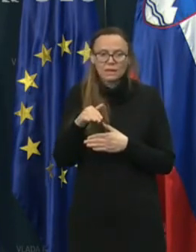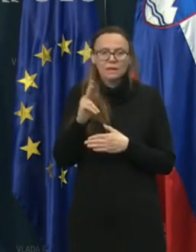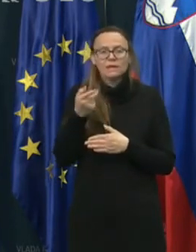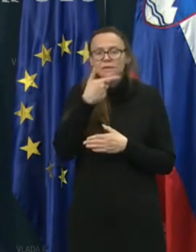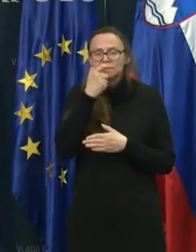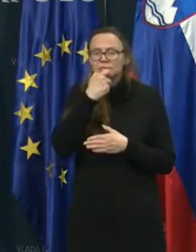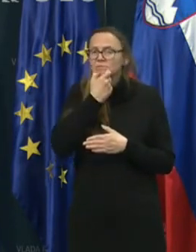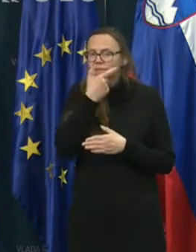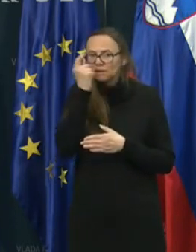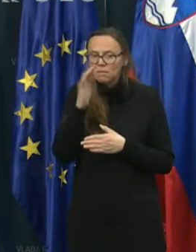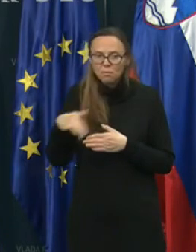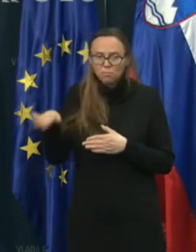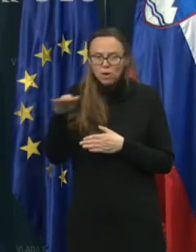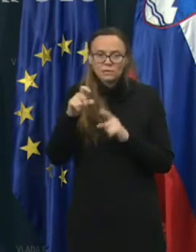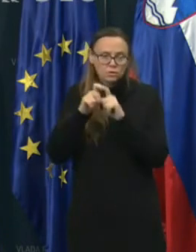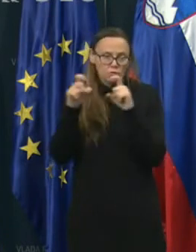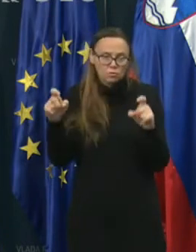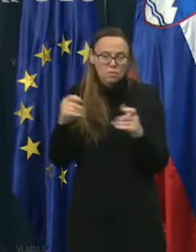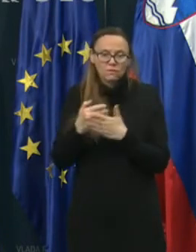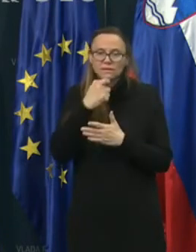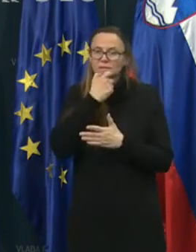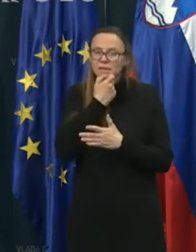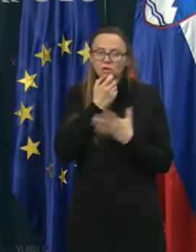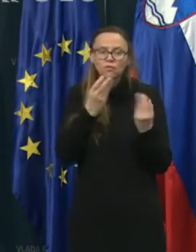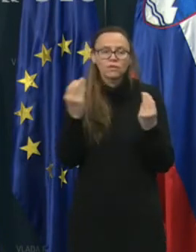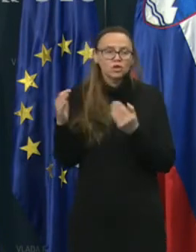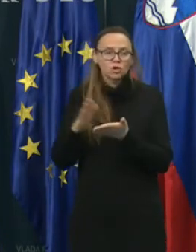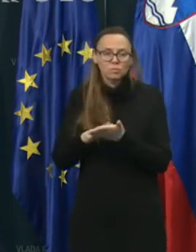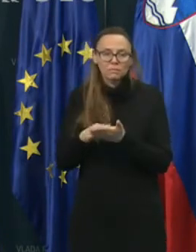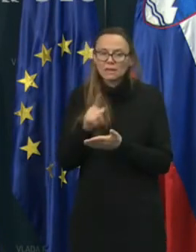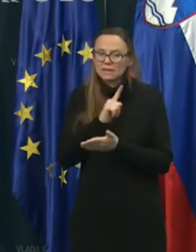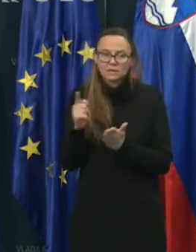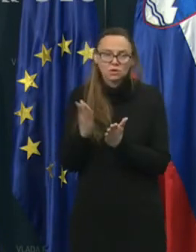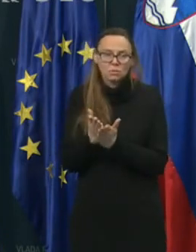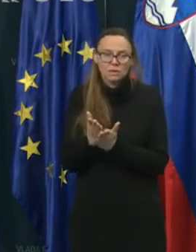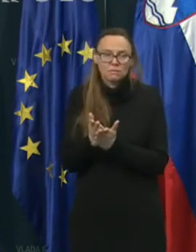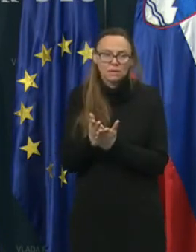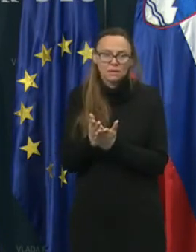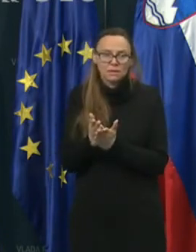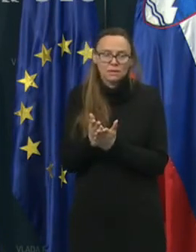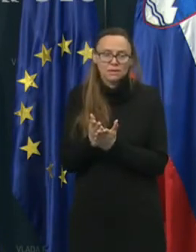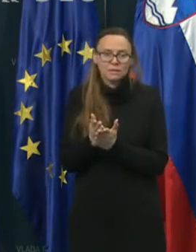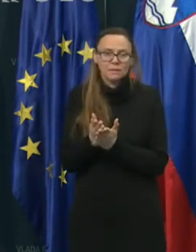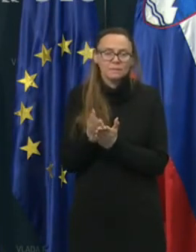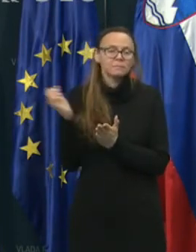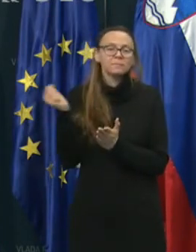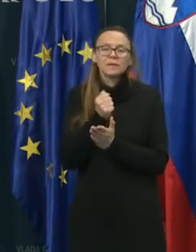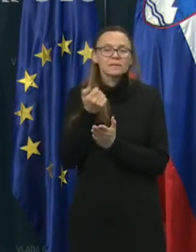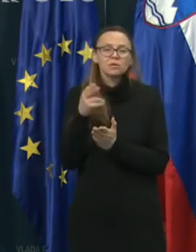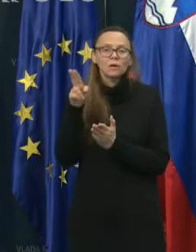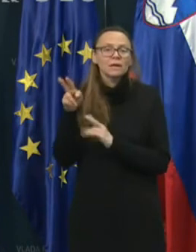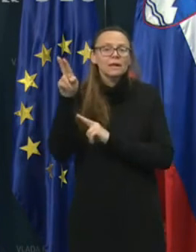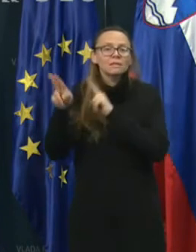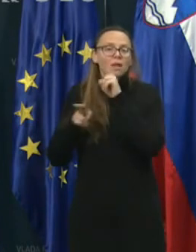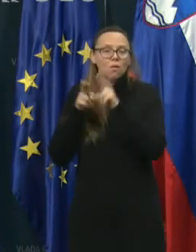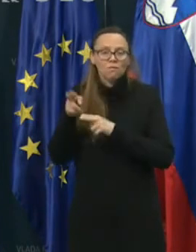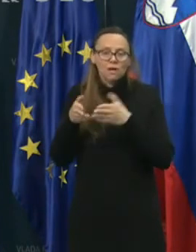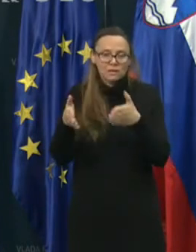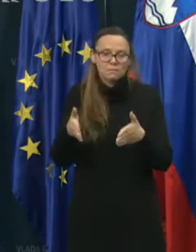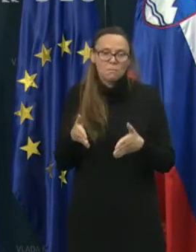v domovih za starejše, v večini primerov niso primerni. Predvsem, ker nimajo negovalnih